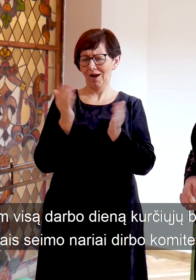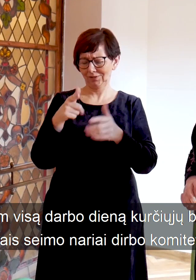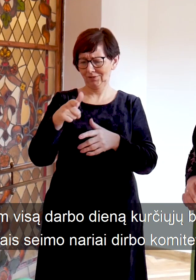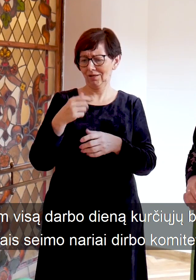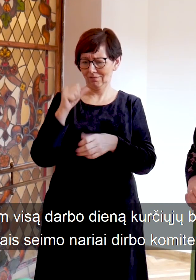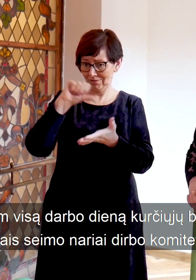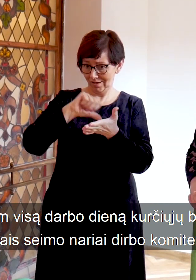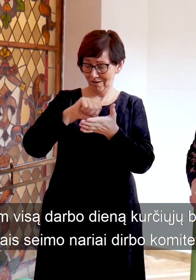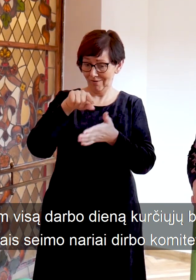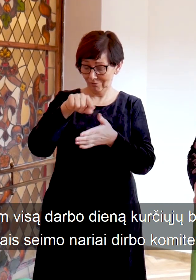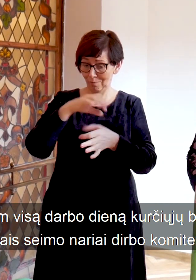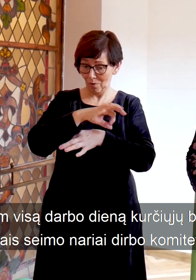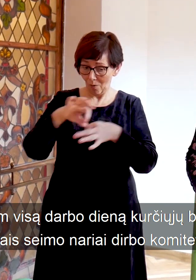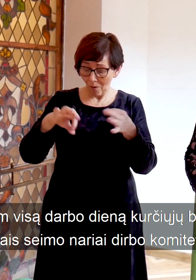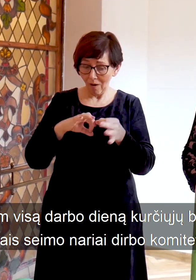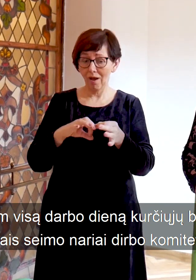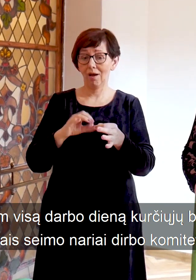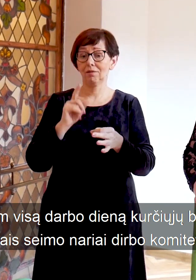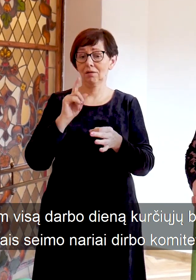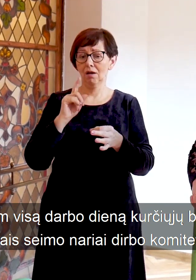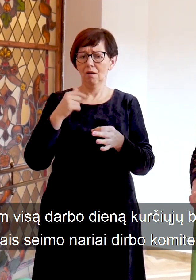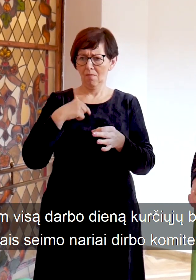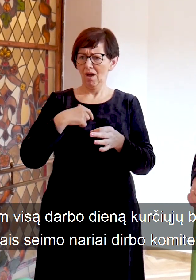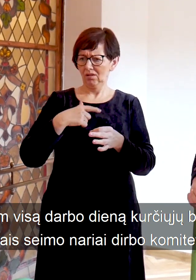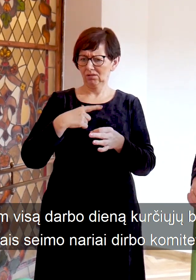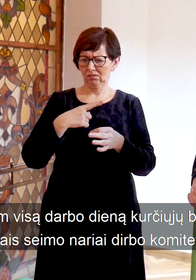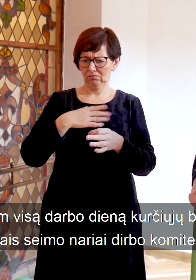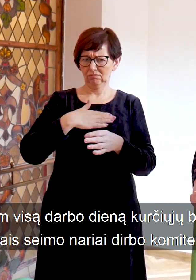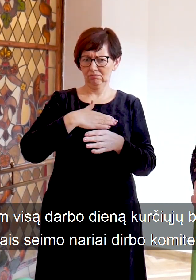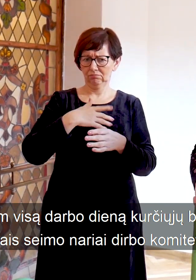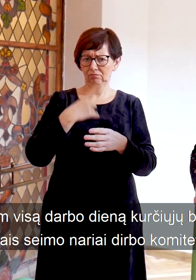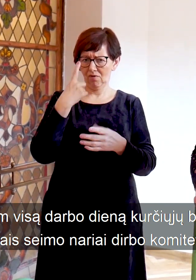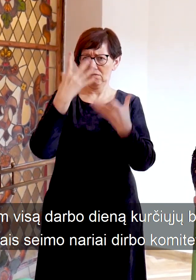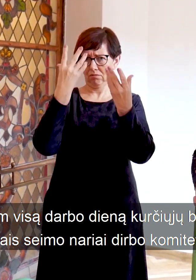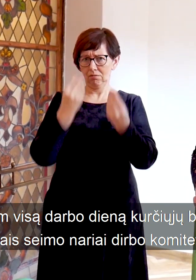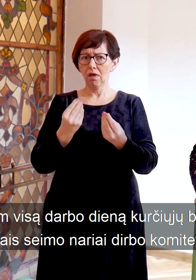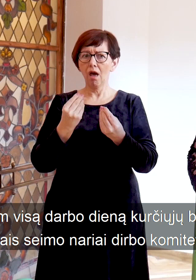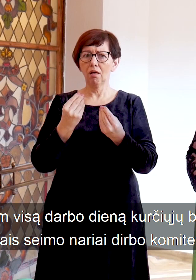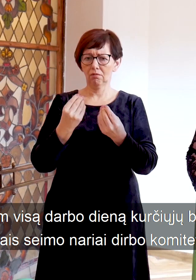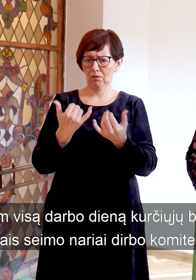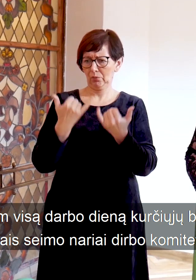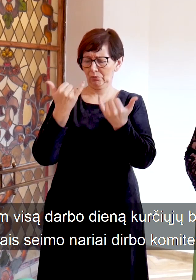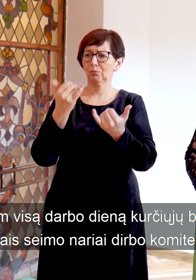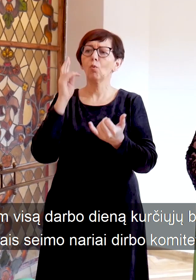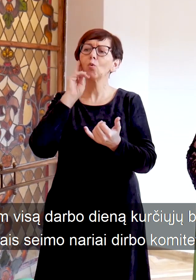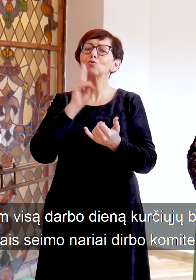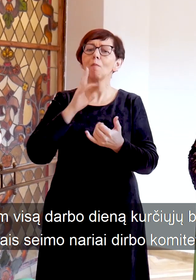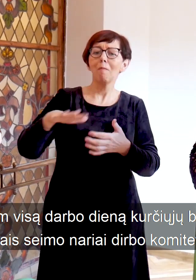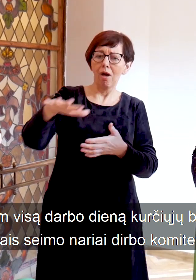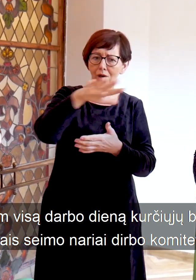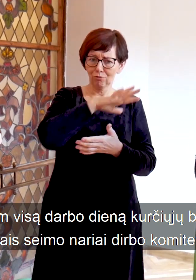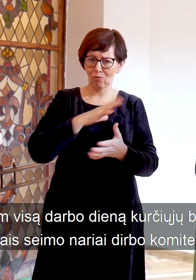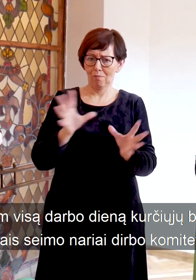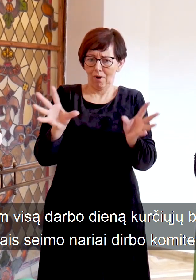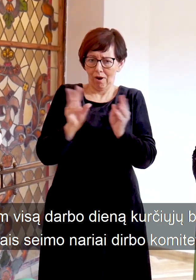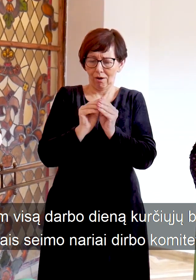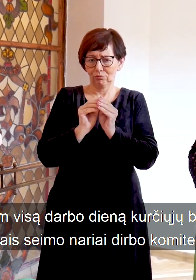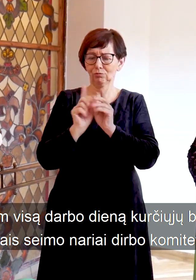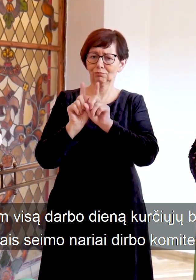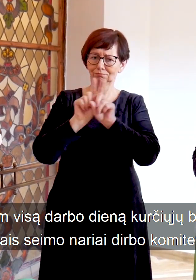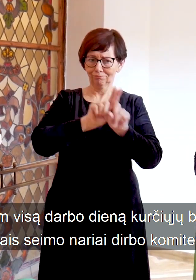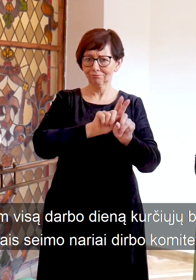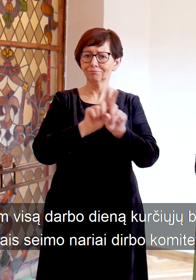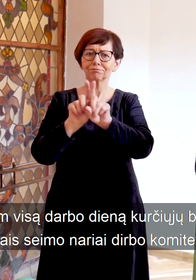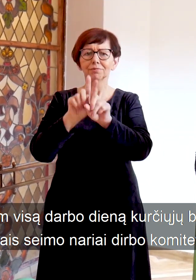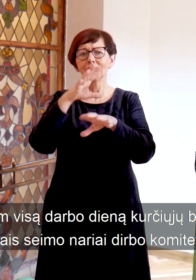projekte, organizuodavom visą darbo dieną kurčiųjų bendruomeniai ir kartu su